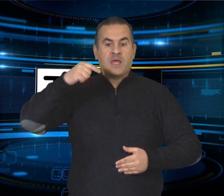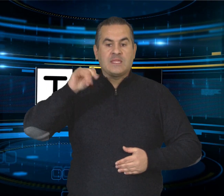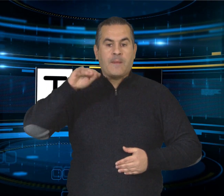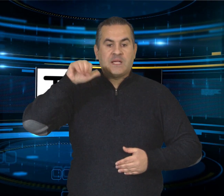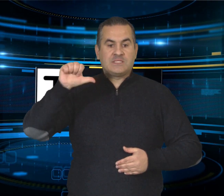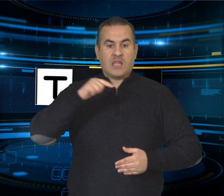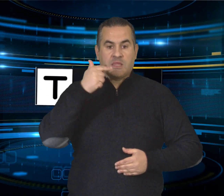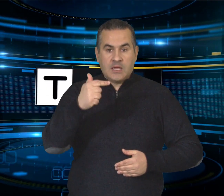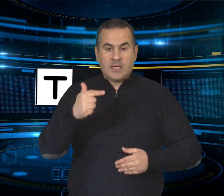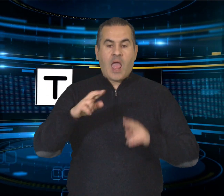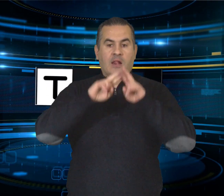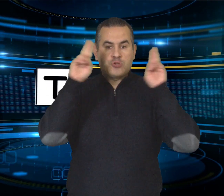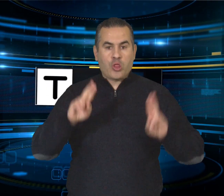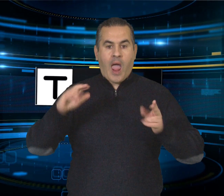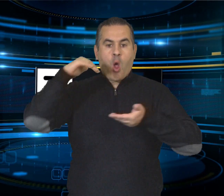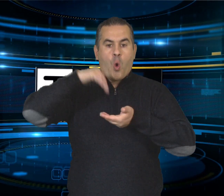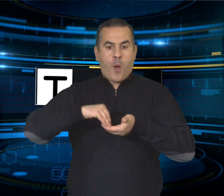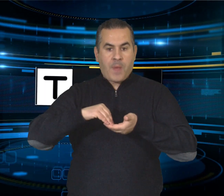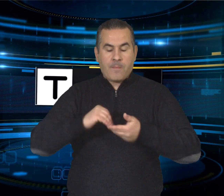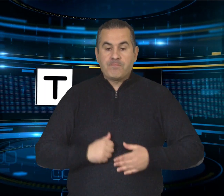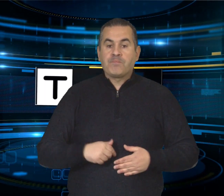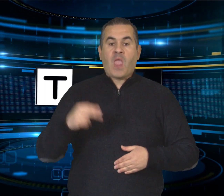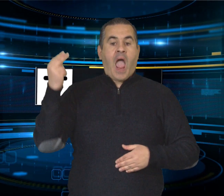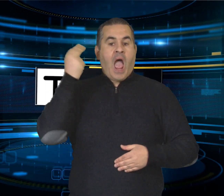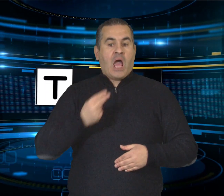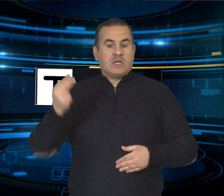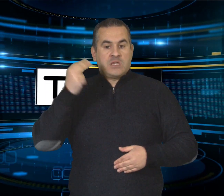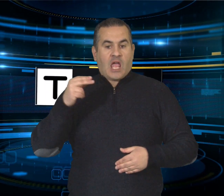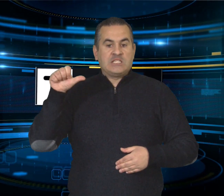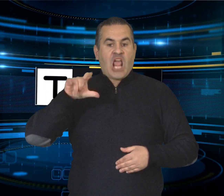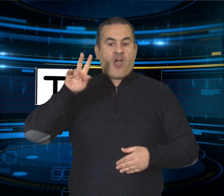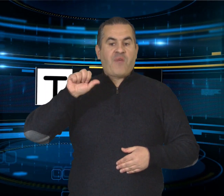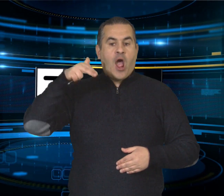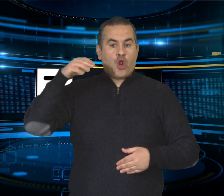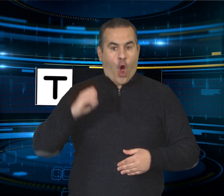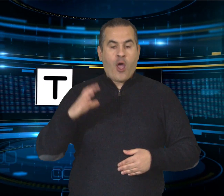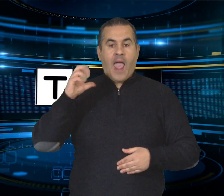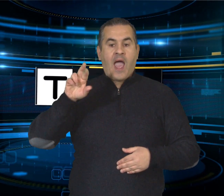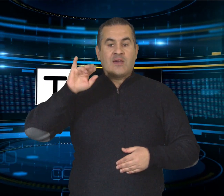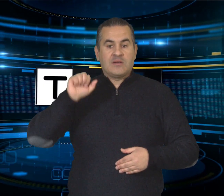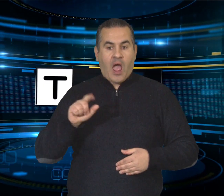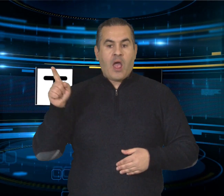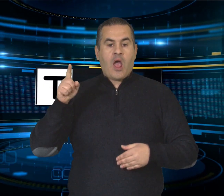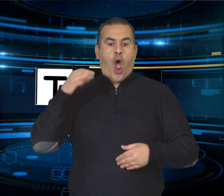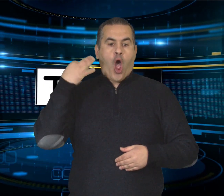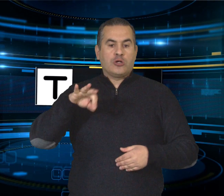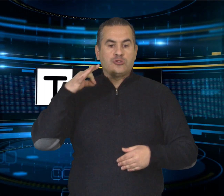decidono di denunciare le violenze subite. L'iniziativa è stata presentata stamattina alla stampa. Il questore Alfonso Polverino ha